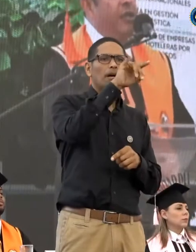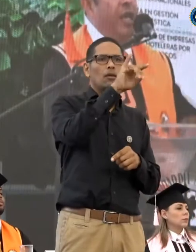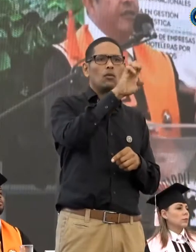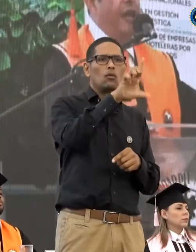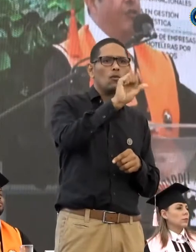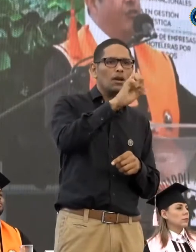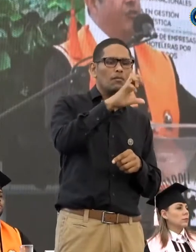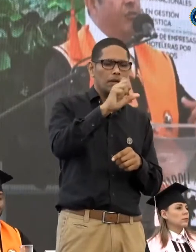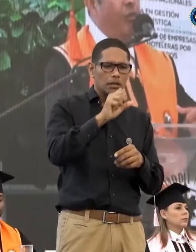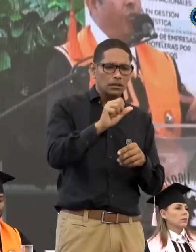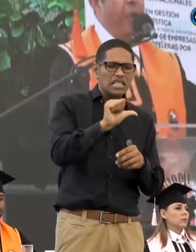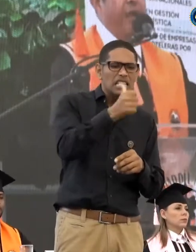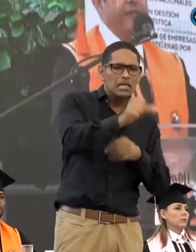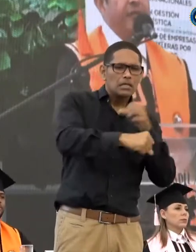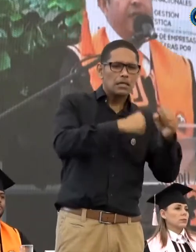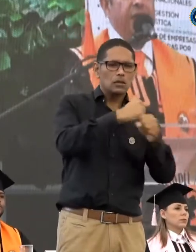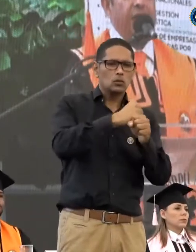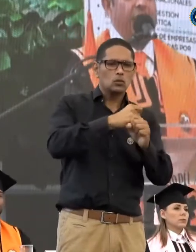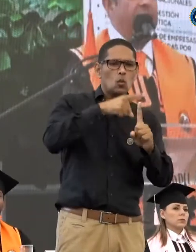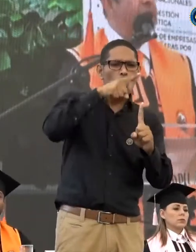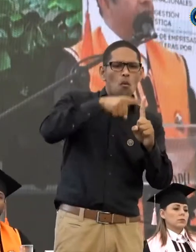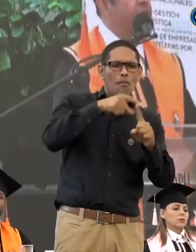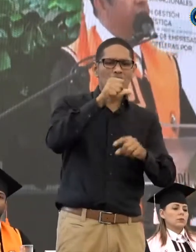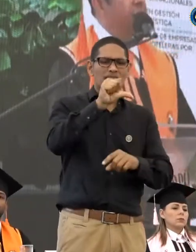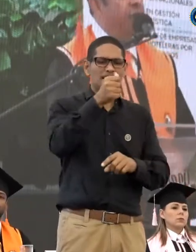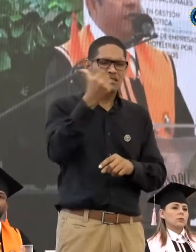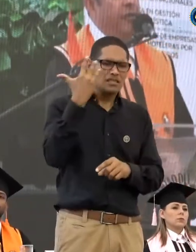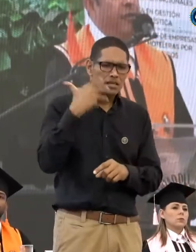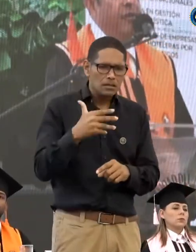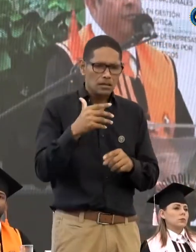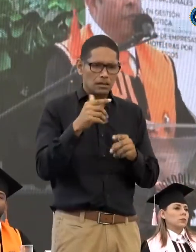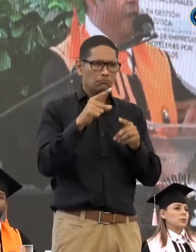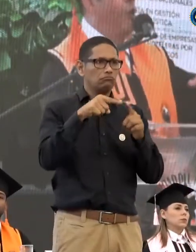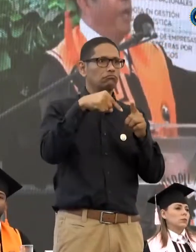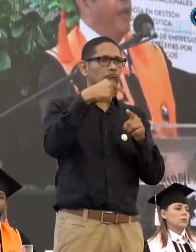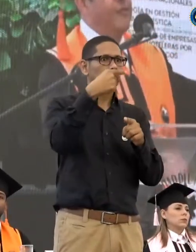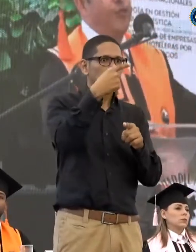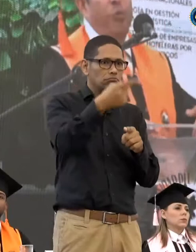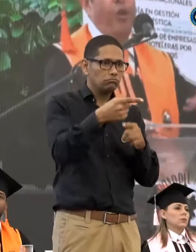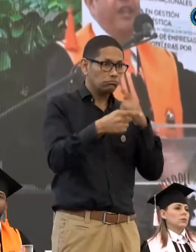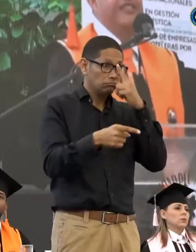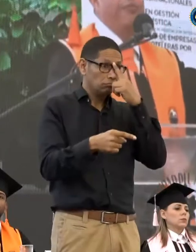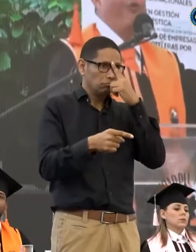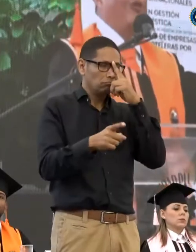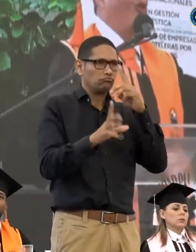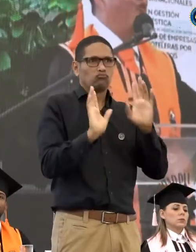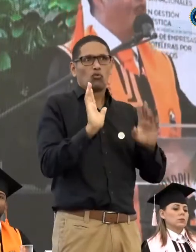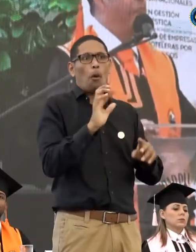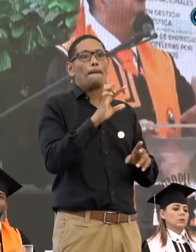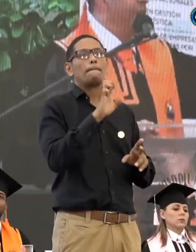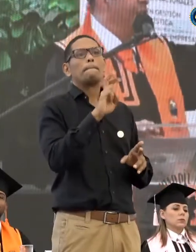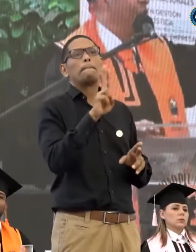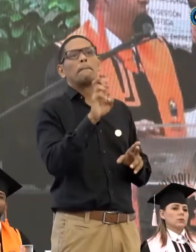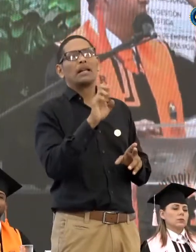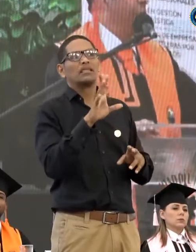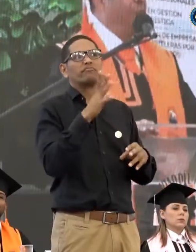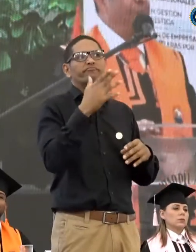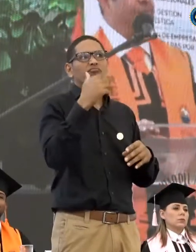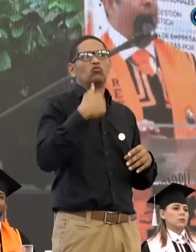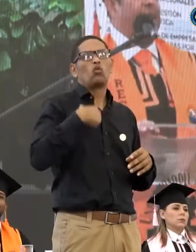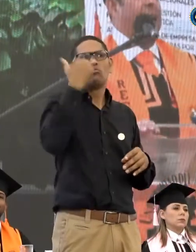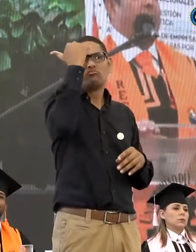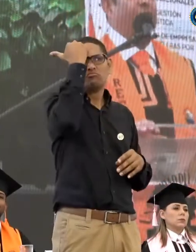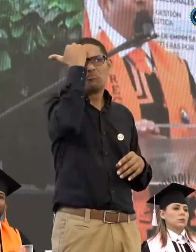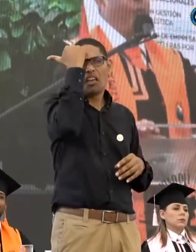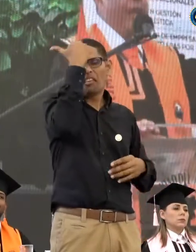un mes y en días Pedro Pérez no porque en ese pueblo todo fueran Pérez sino por cualquier apellido